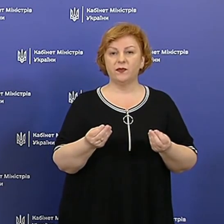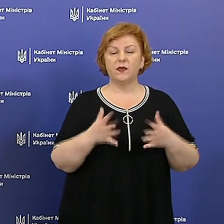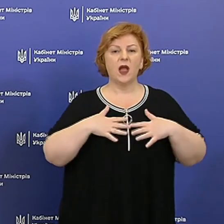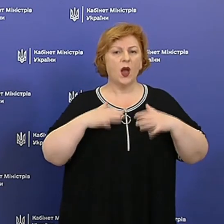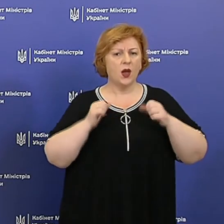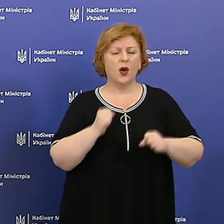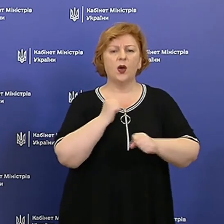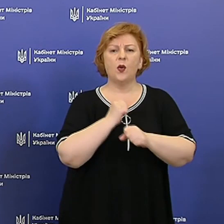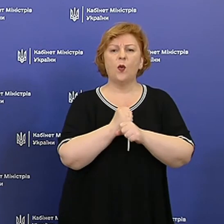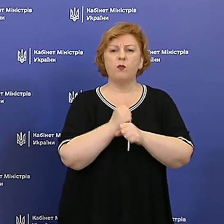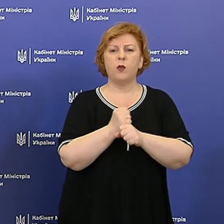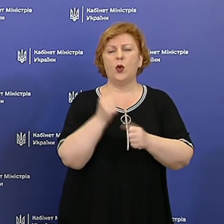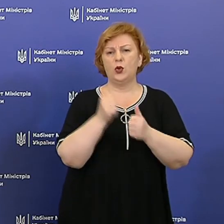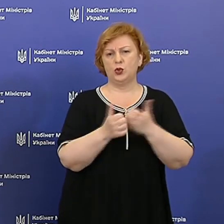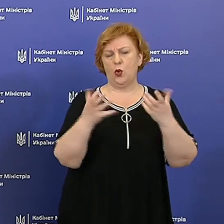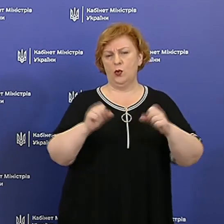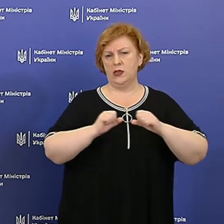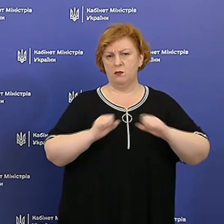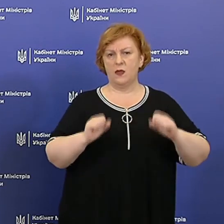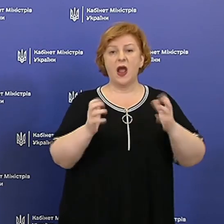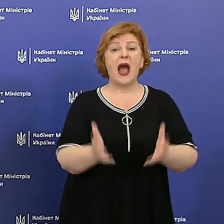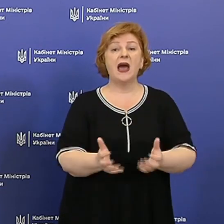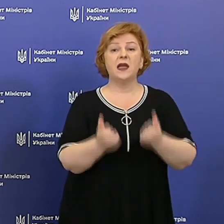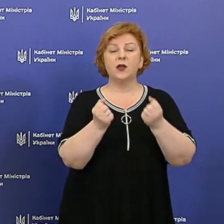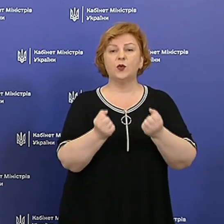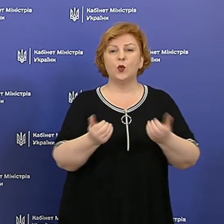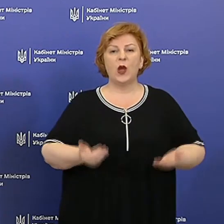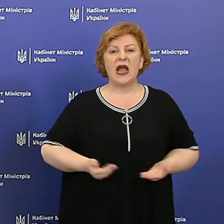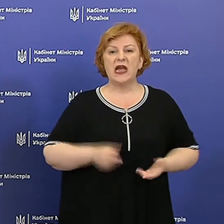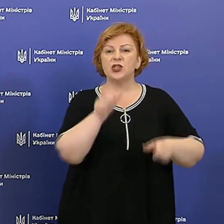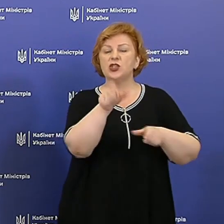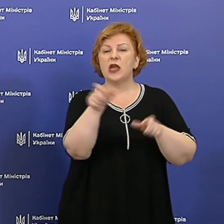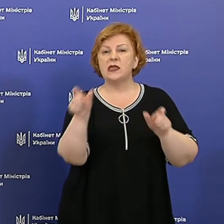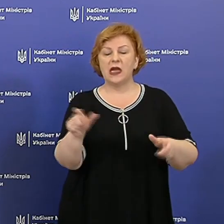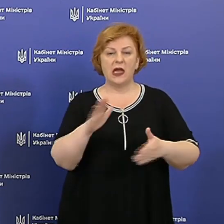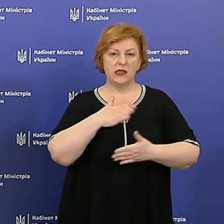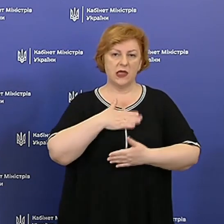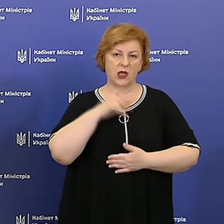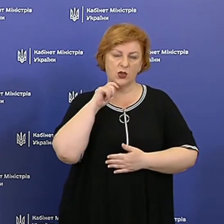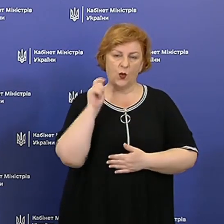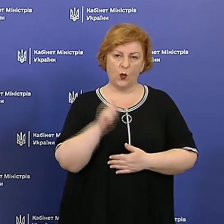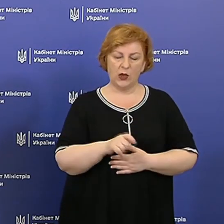роблять такий щоденний подвиг, рятує життя нас, українців.